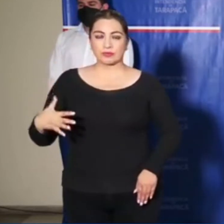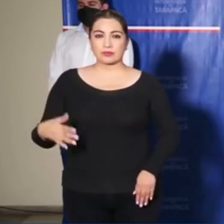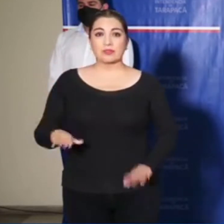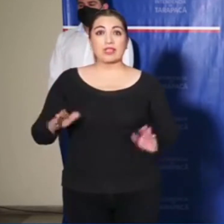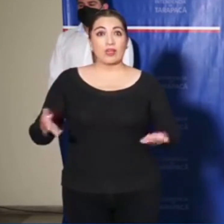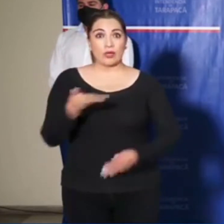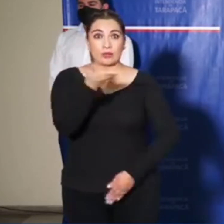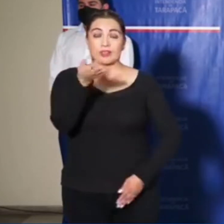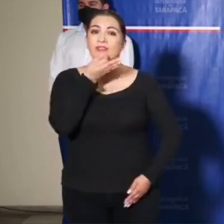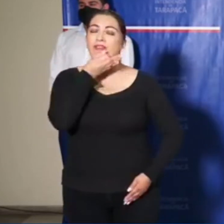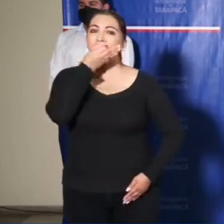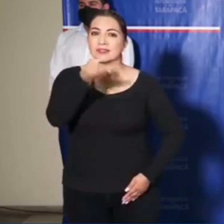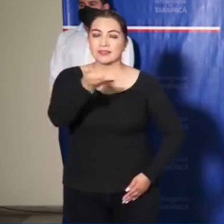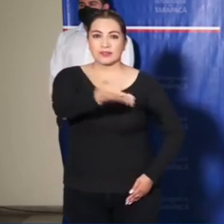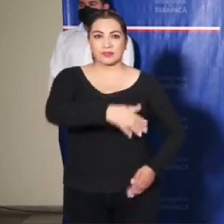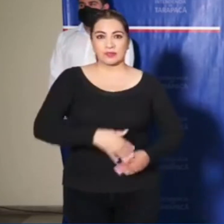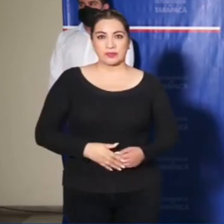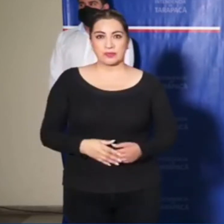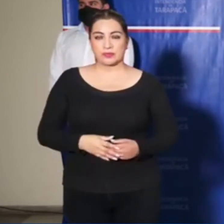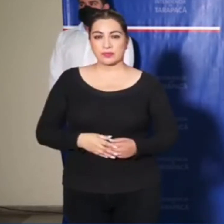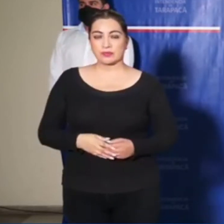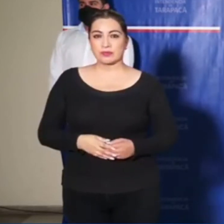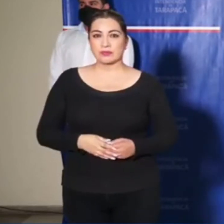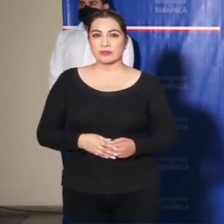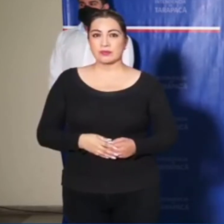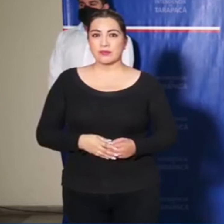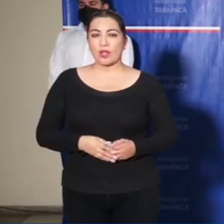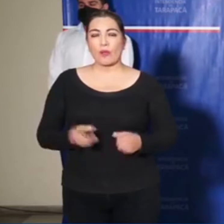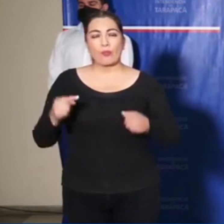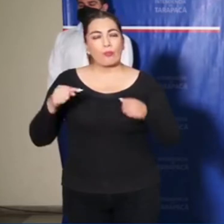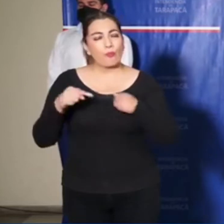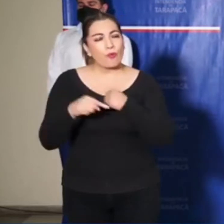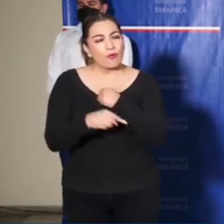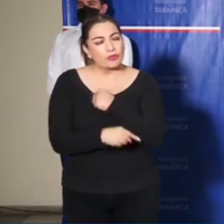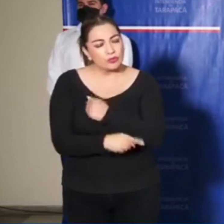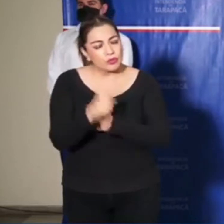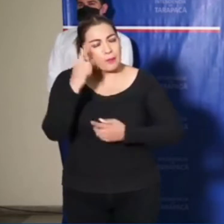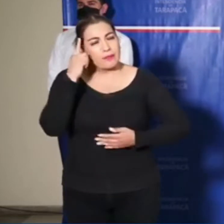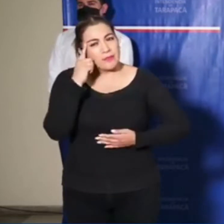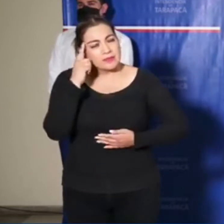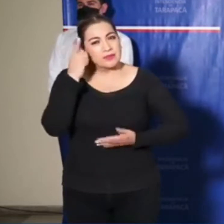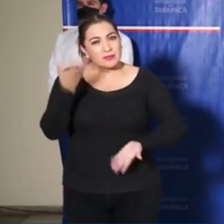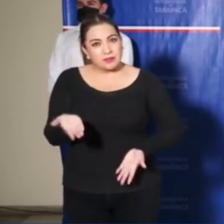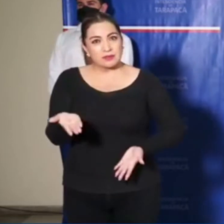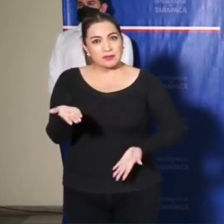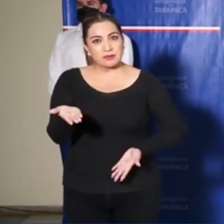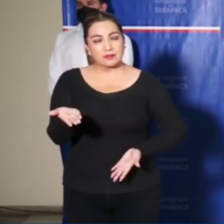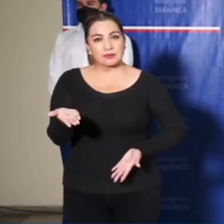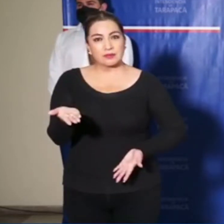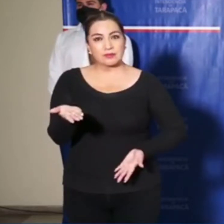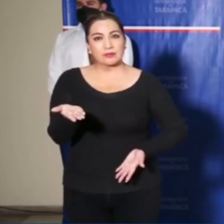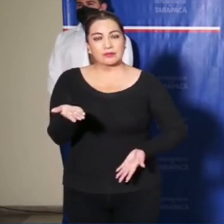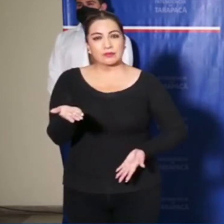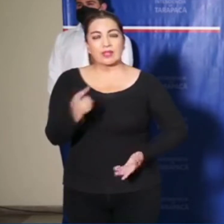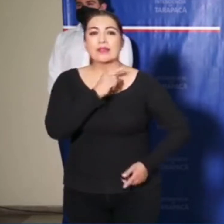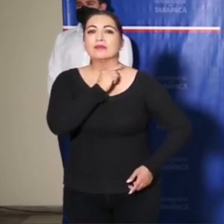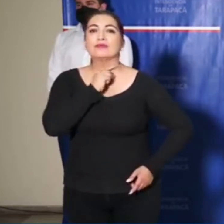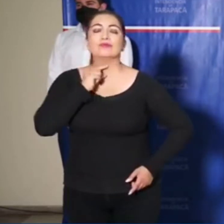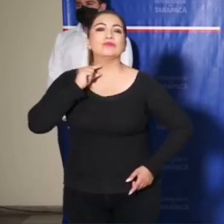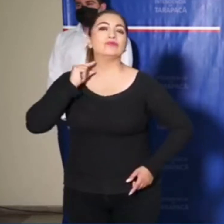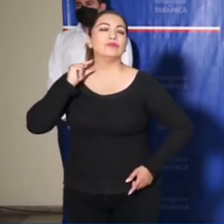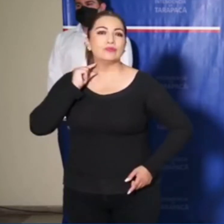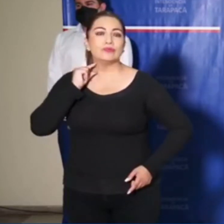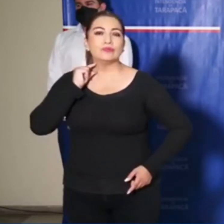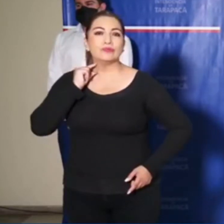expresar la profunda reflexión que ha hecho nuestro Monseñor